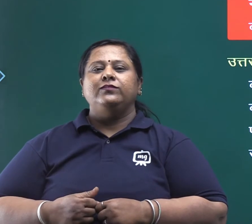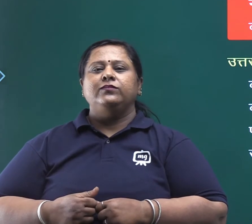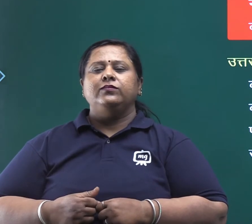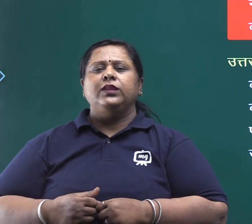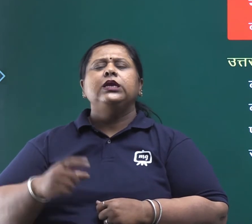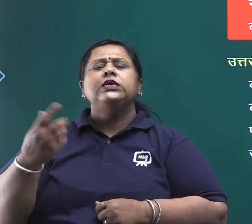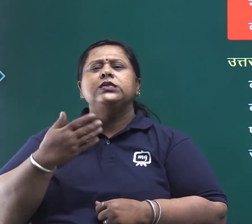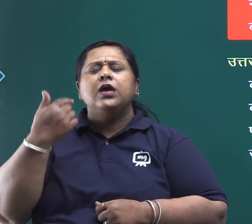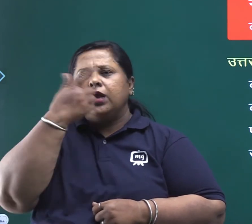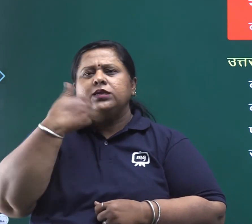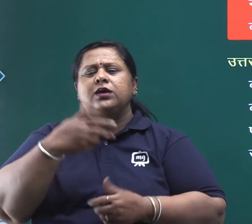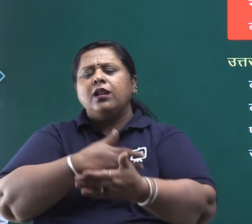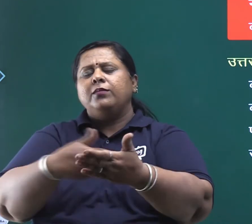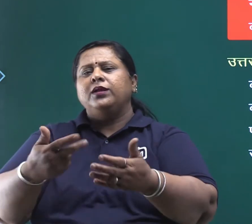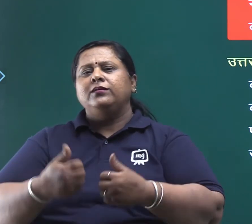किसका नाम था